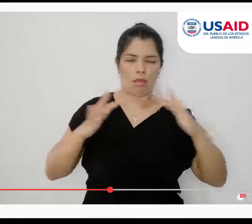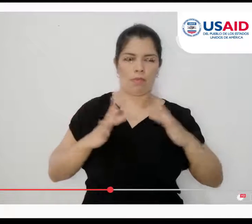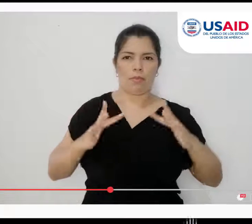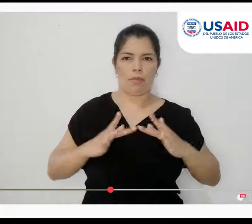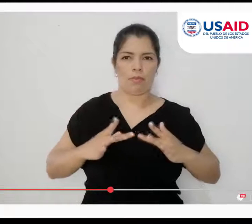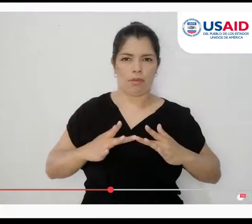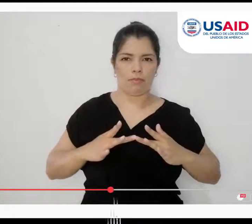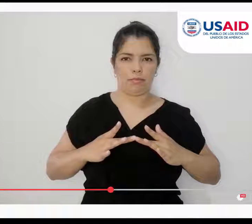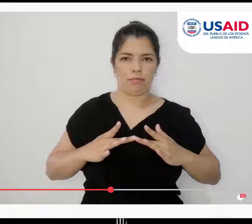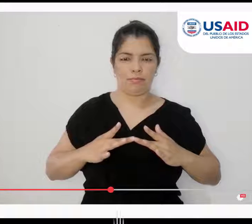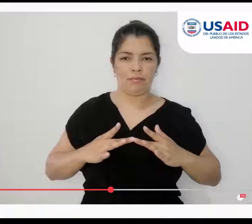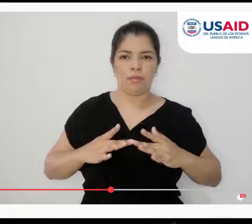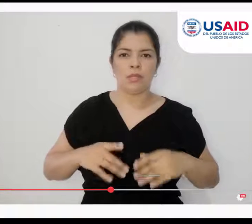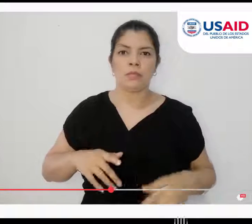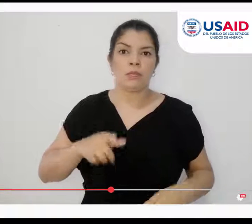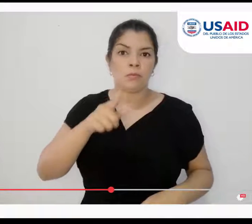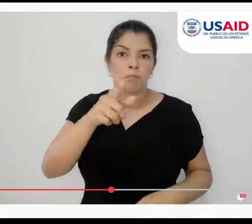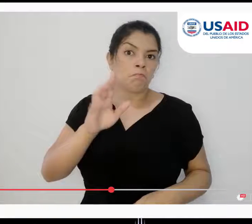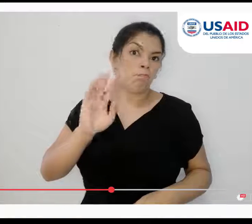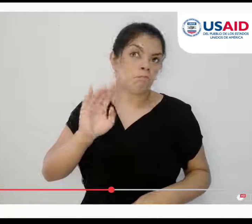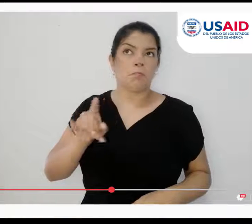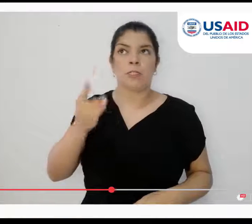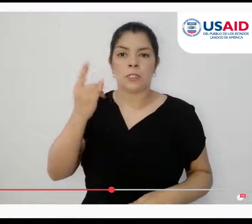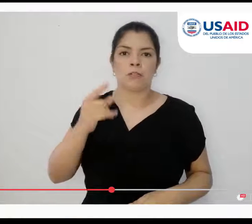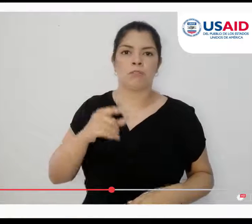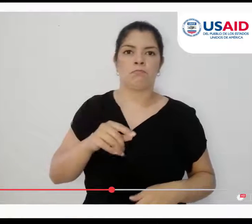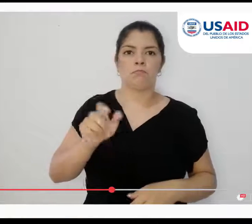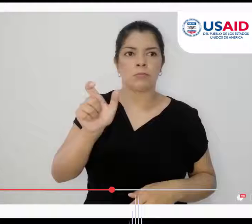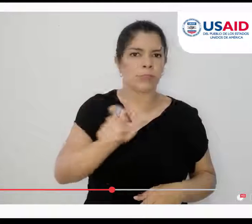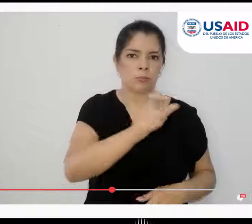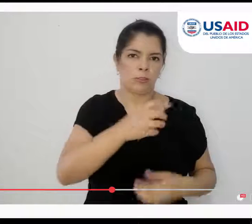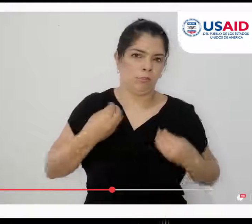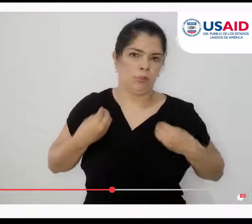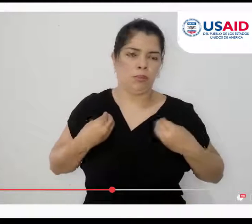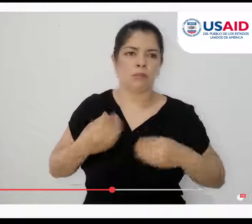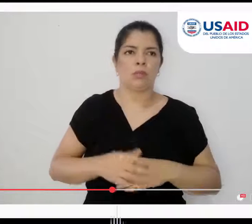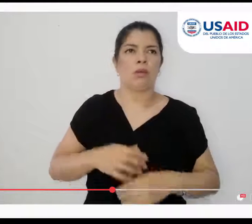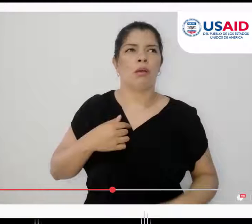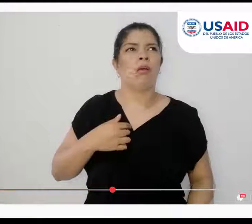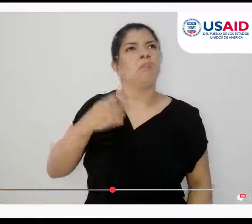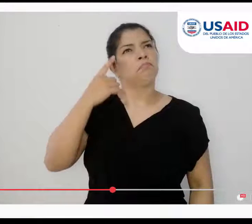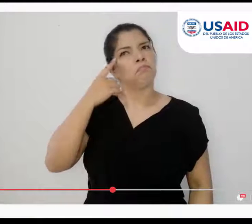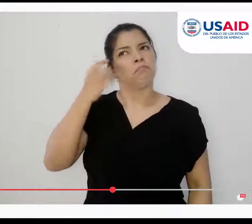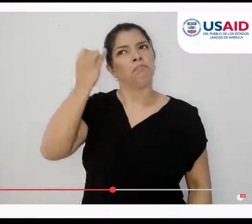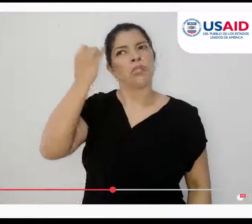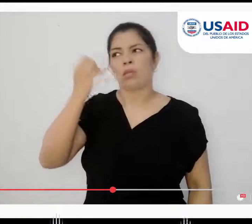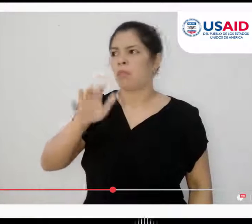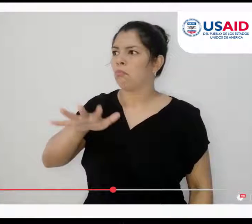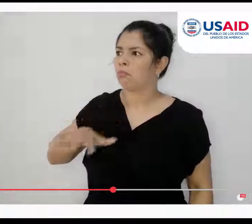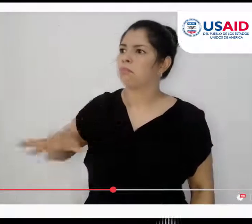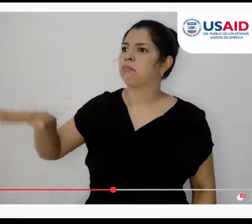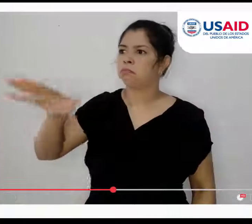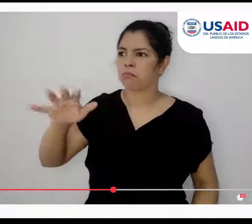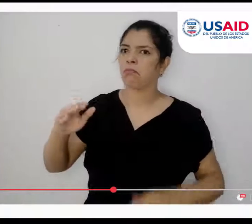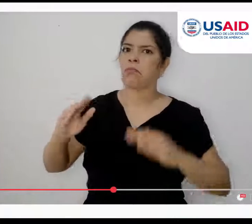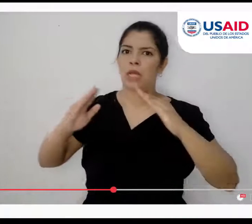que realmente, si en algún momento tenemos ideas de dónde se puede construir vivienda accesible,